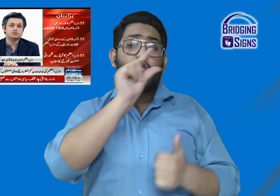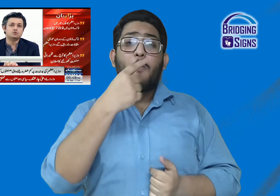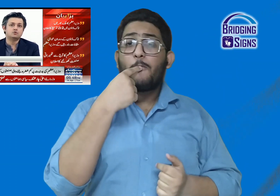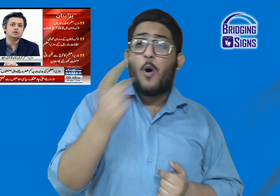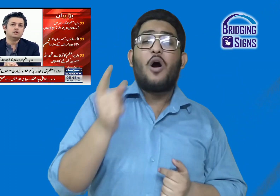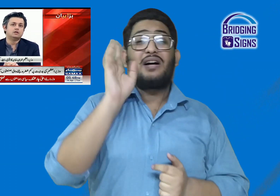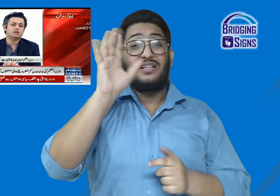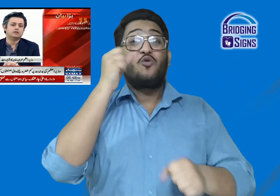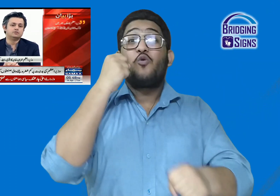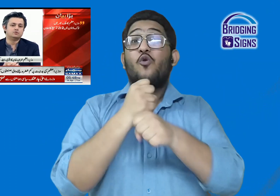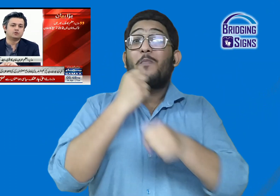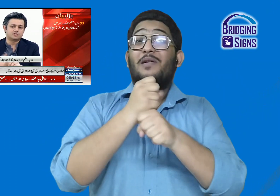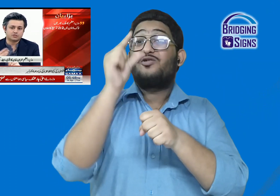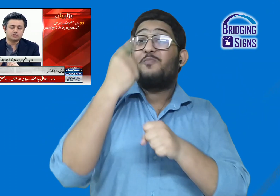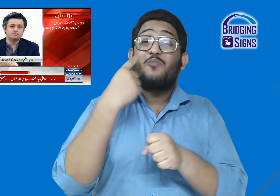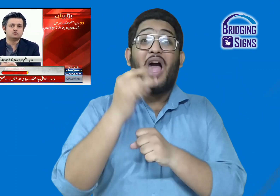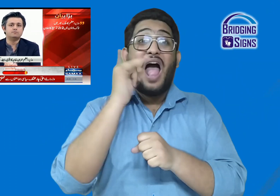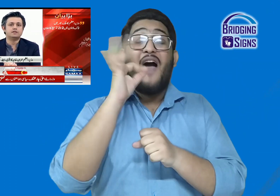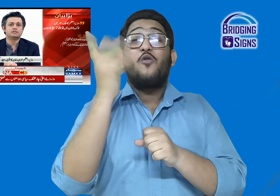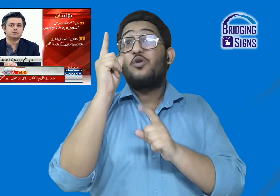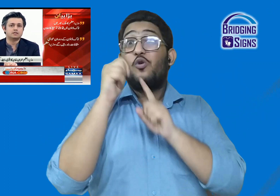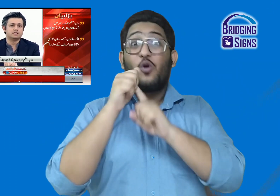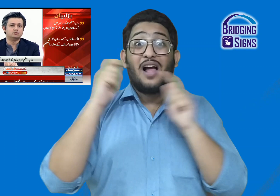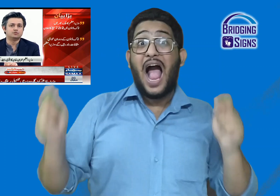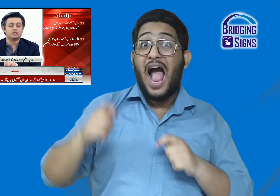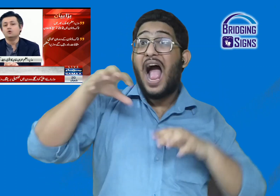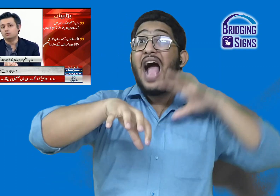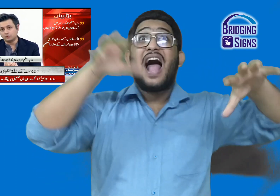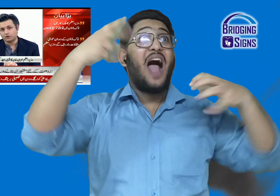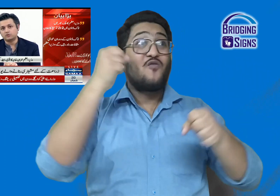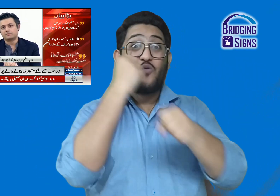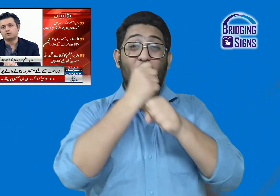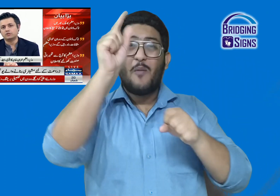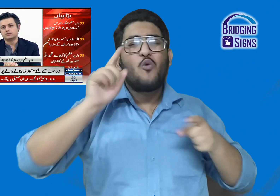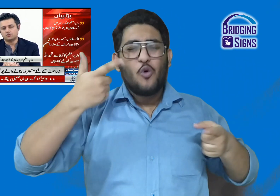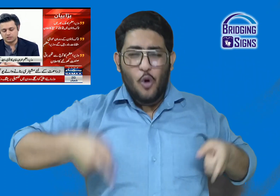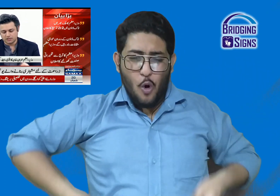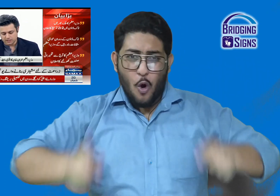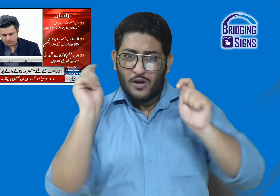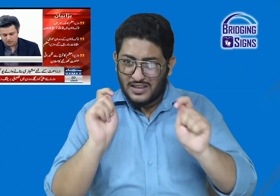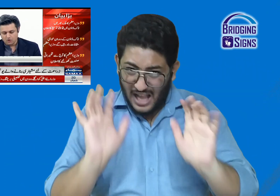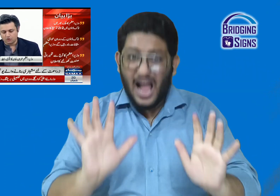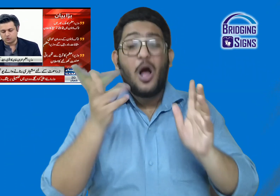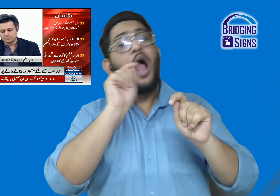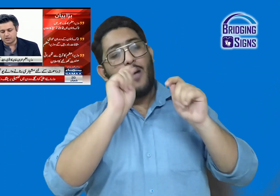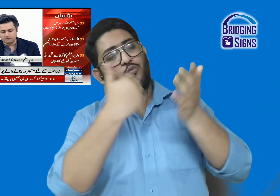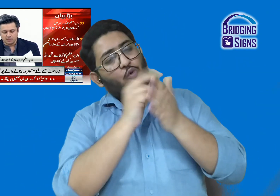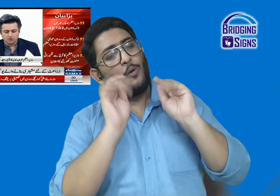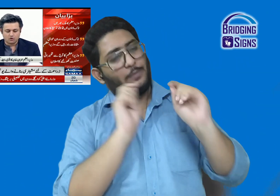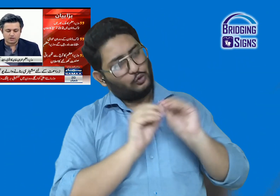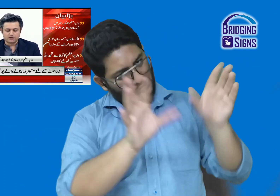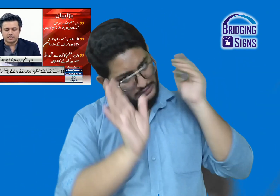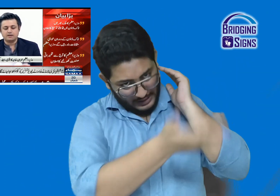की तरफ से जो कंस्ट्रक्शन के मंसूबे हैं सड़क के या दूसरे, उनको फौरी तौर पर खोला जाना चाहिए, और उस पर